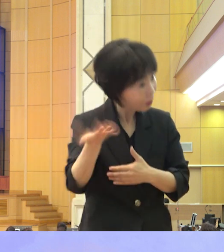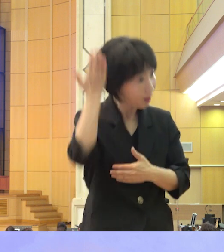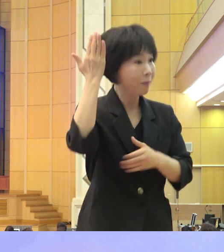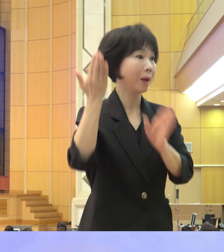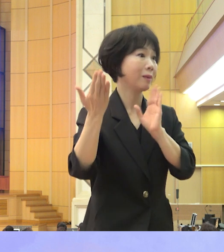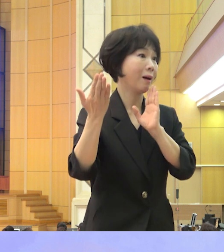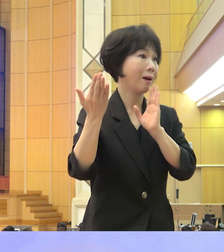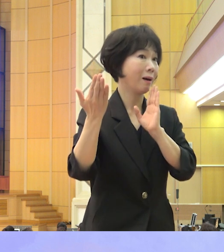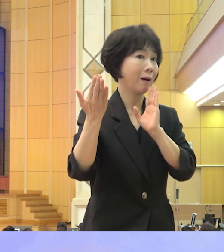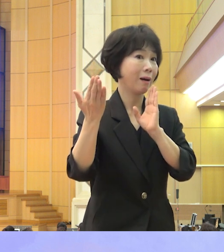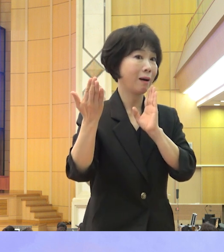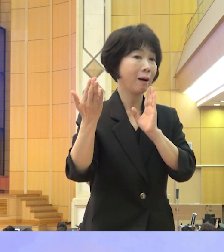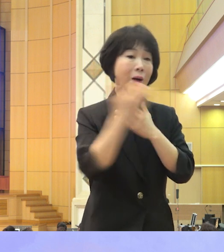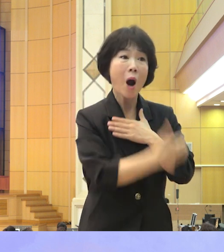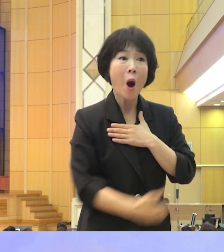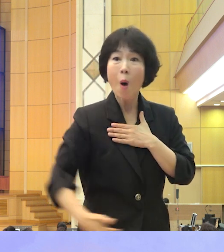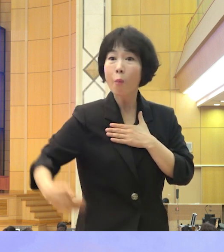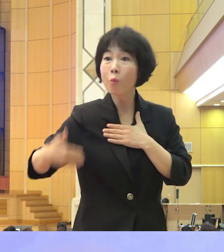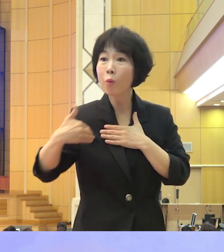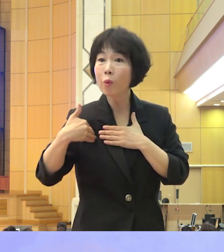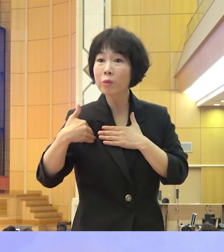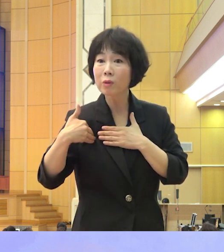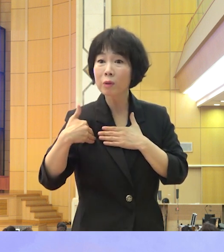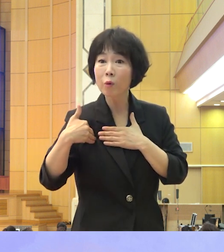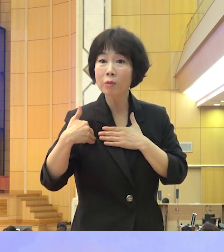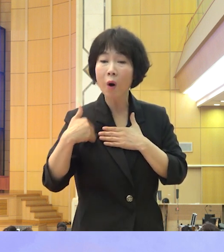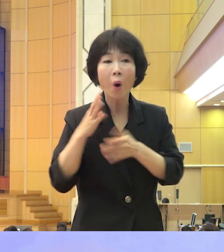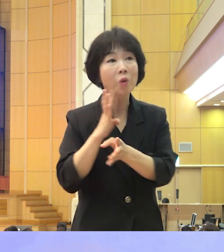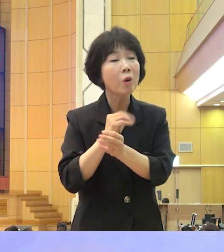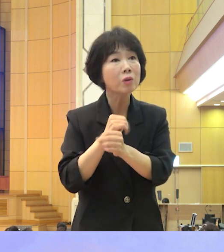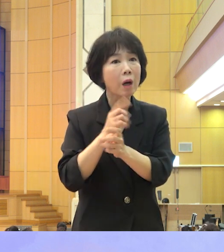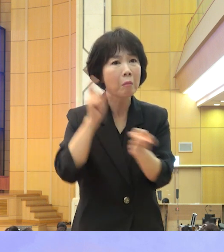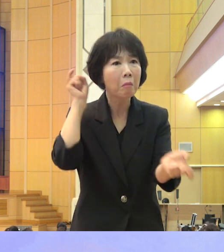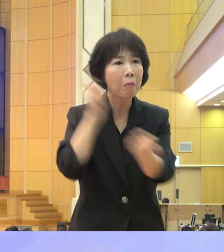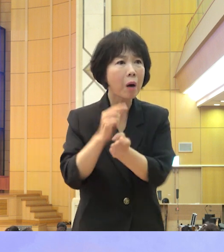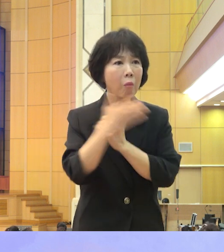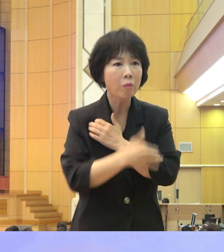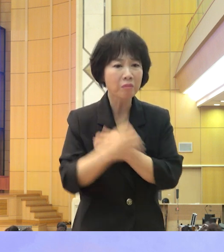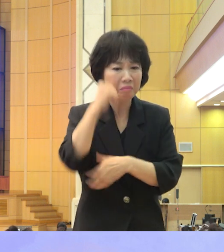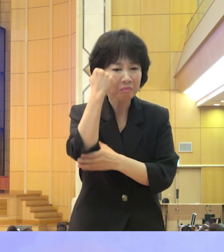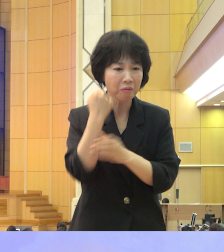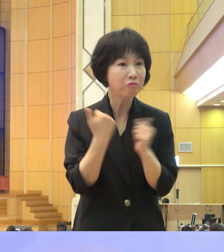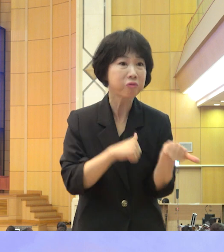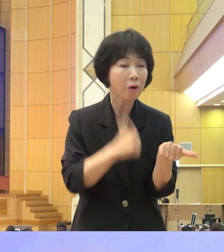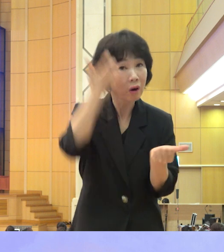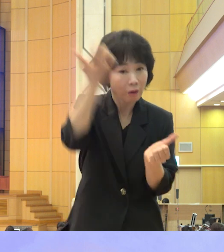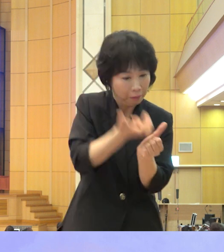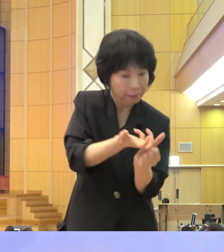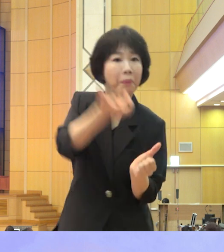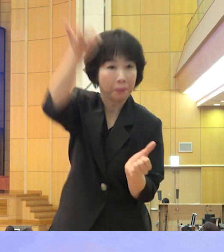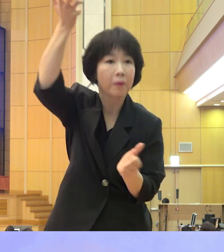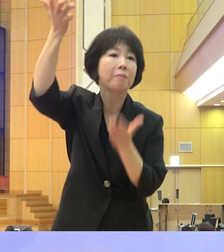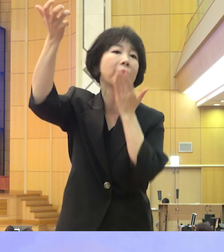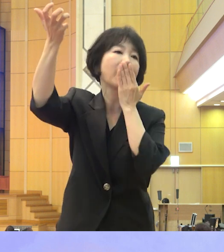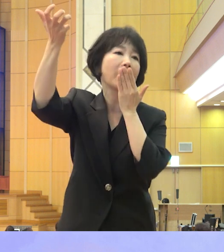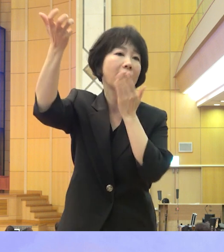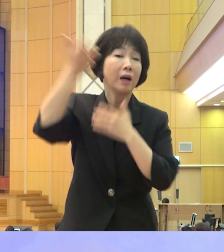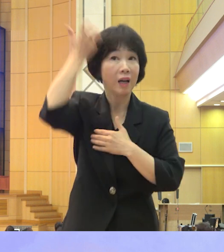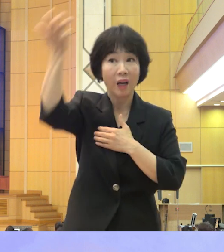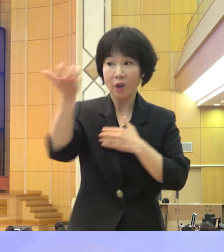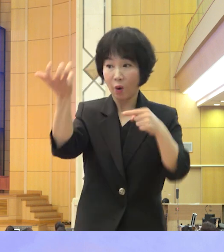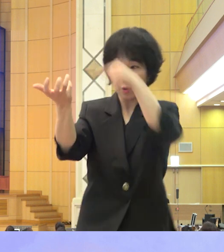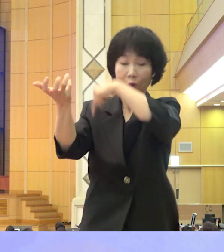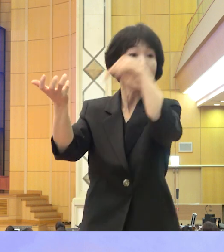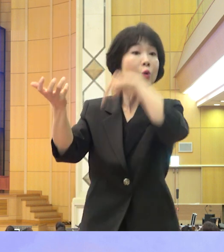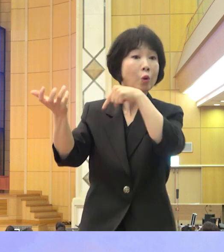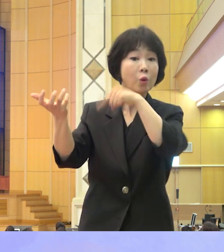돌아가고 열매처럼 내 영혼이 알곡신자만 되면 영혼 속에서 씨앗